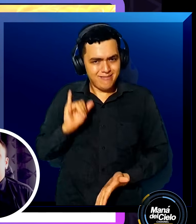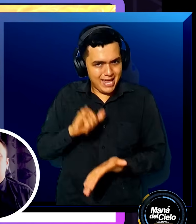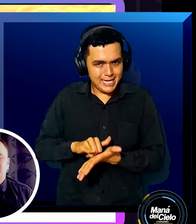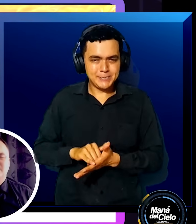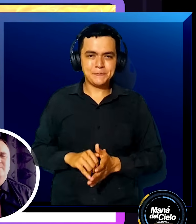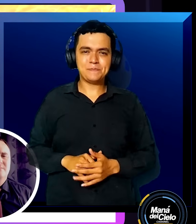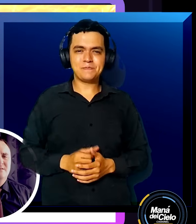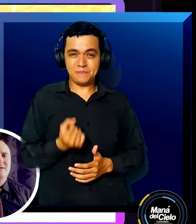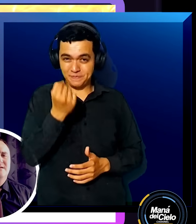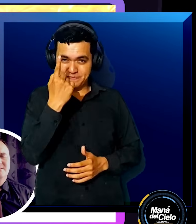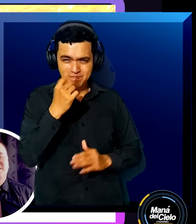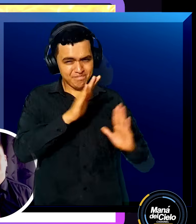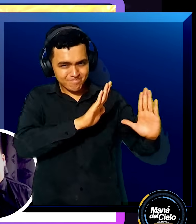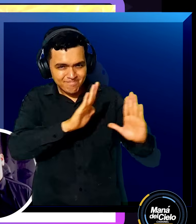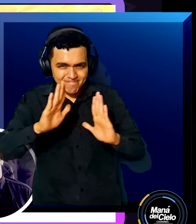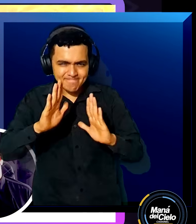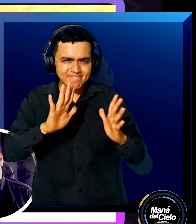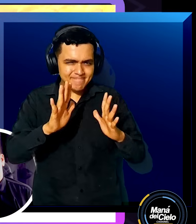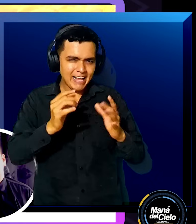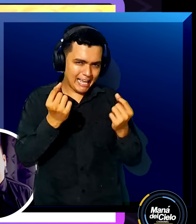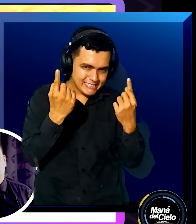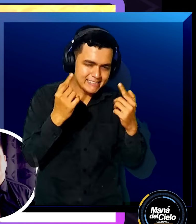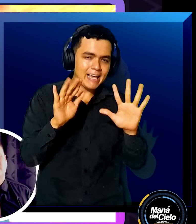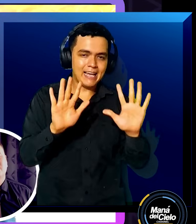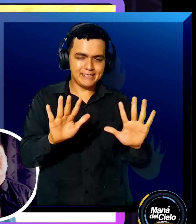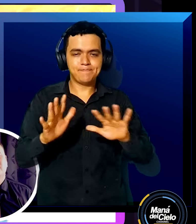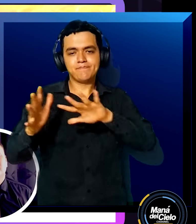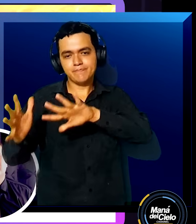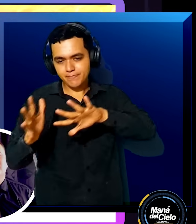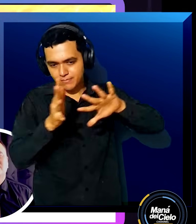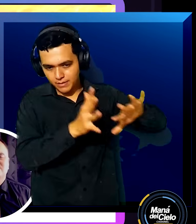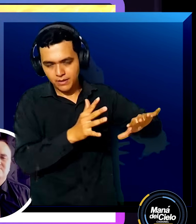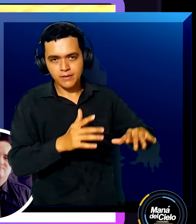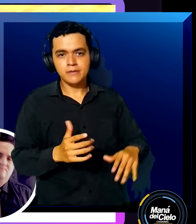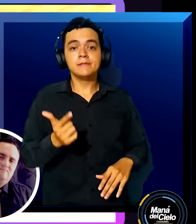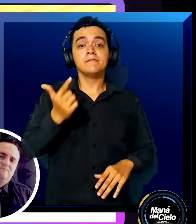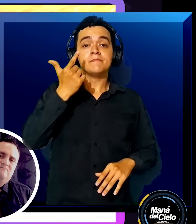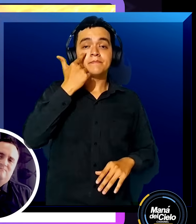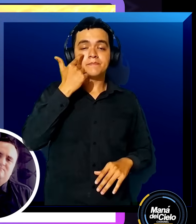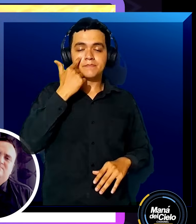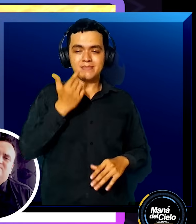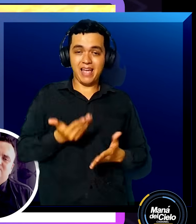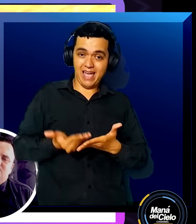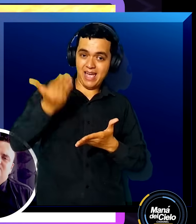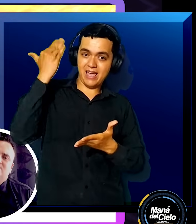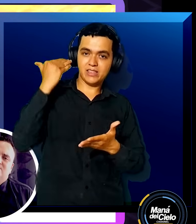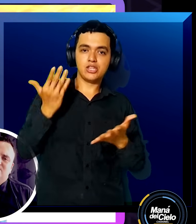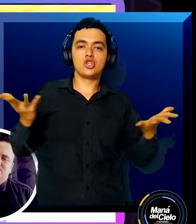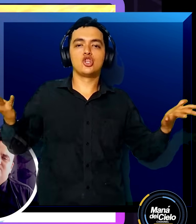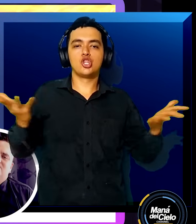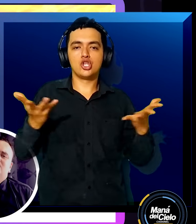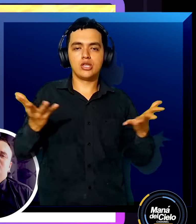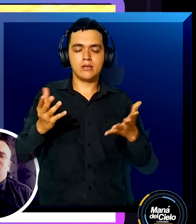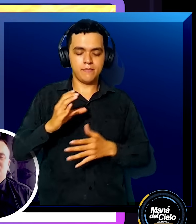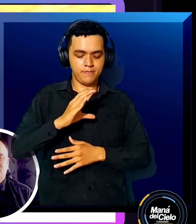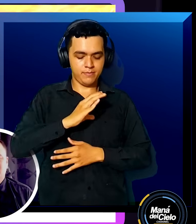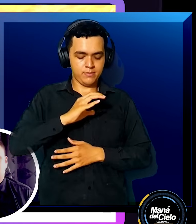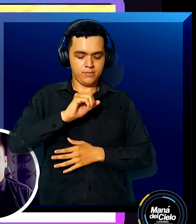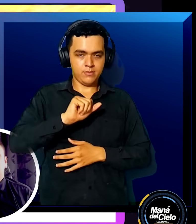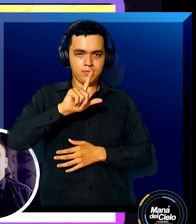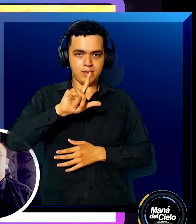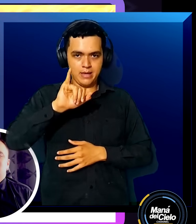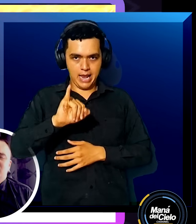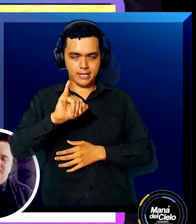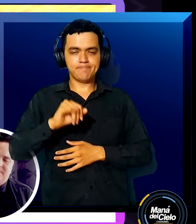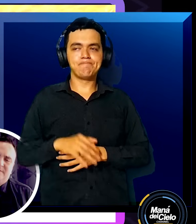que no, como con mi hijo, pero eso no quiere decir que Dios no sana, Él sigue sanando, porque Dios hace lo que quiere, con quien quiere, cuando quiere. Y eso es lo lindo